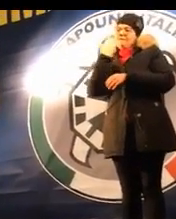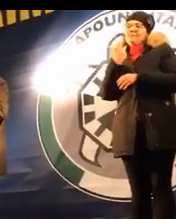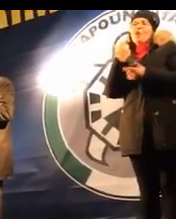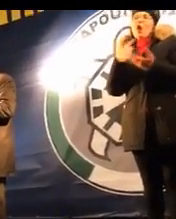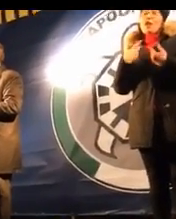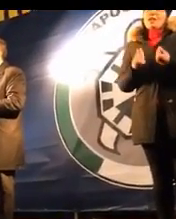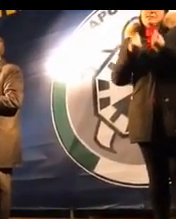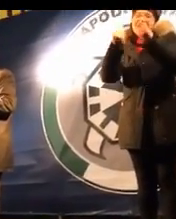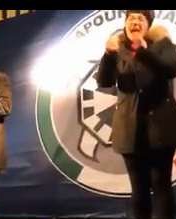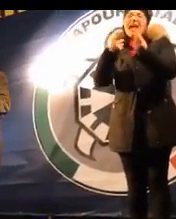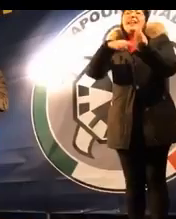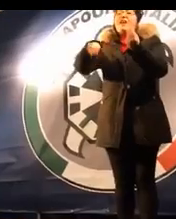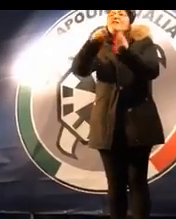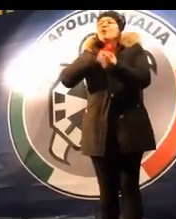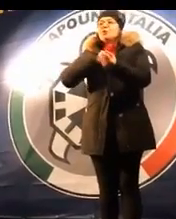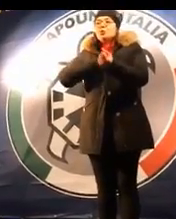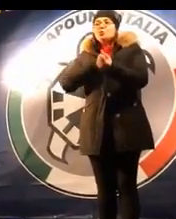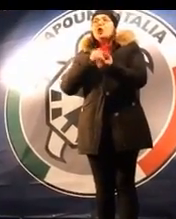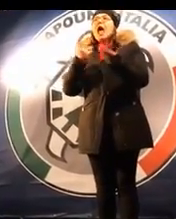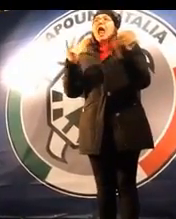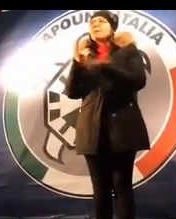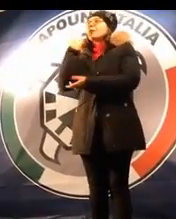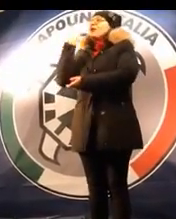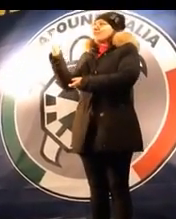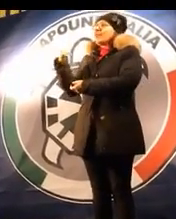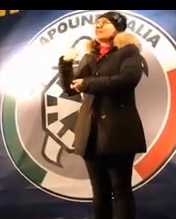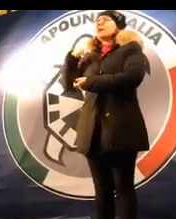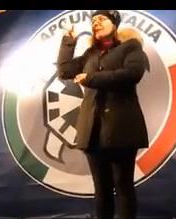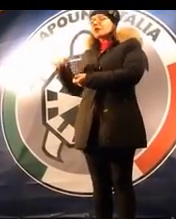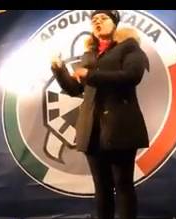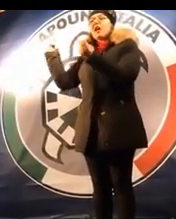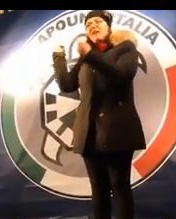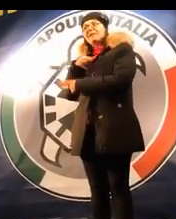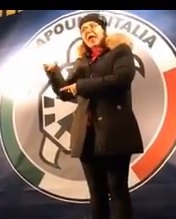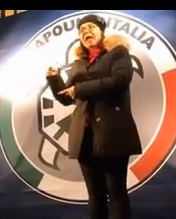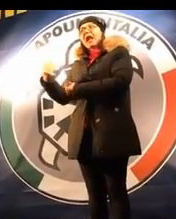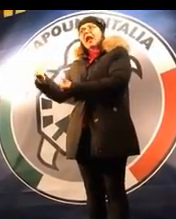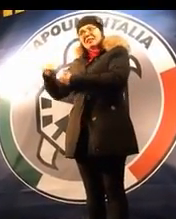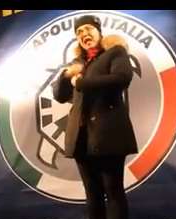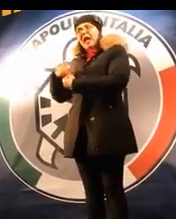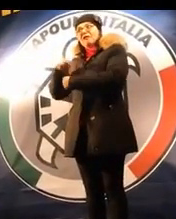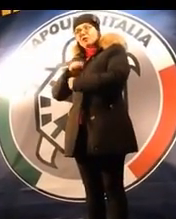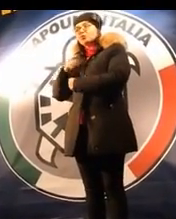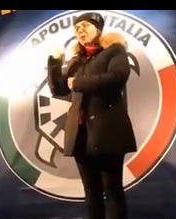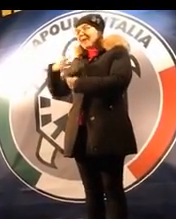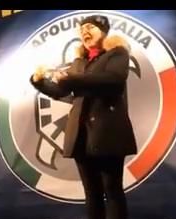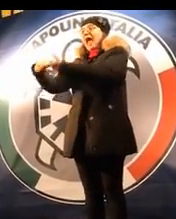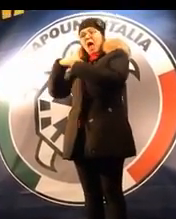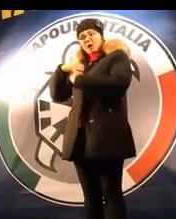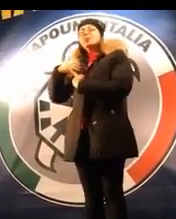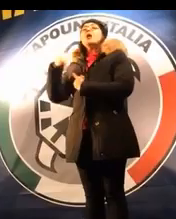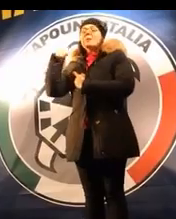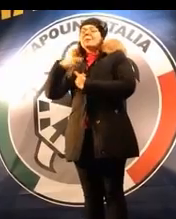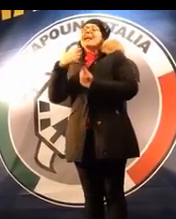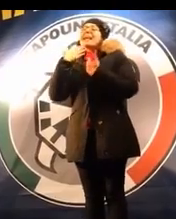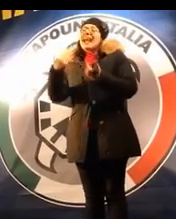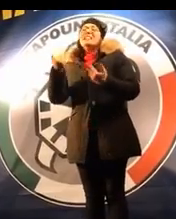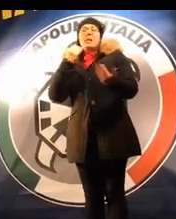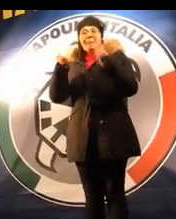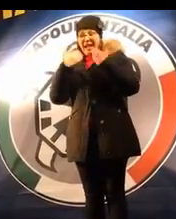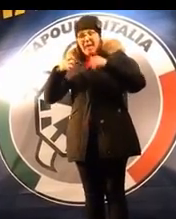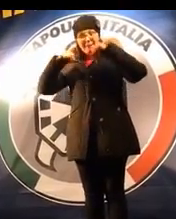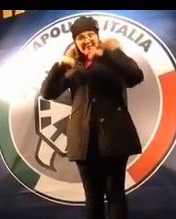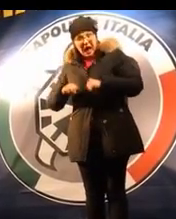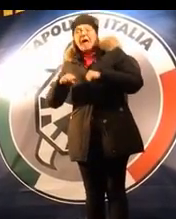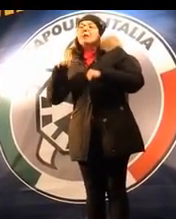ama disperatamente questa nazione e vuole mettersi a disposizione del proprio popolo. Questo possiamo fare con i nostri parlamentari in Parlamento, e